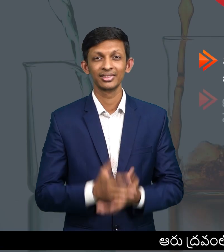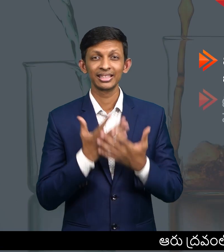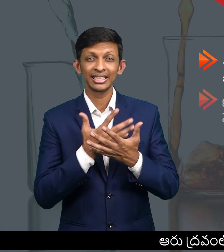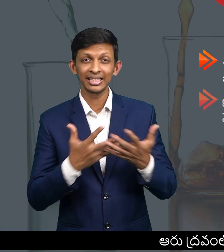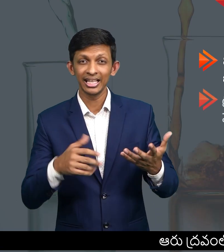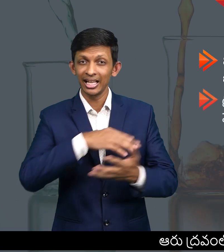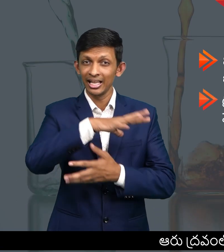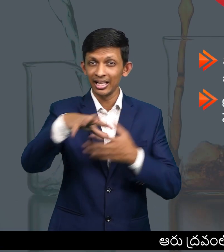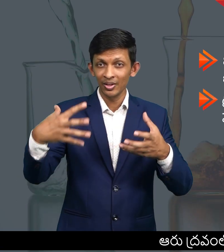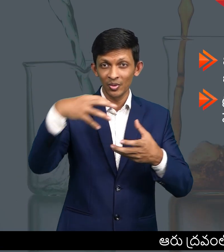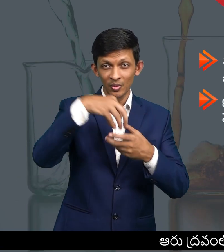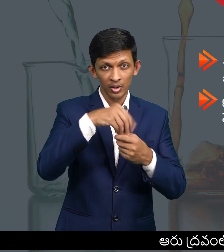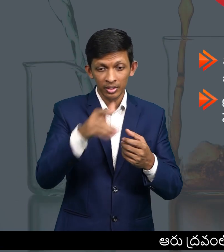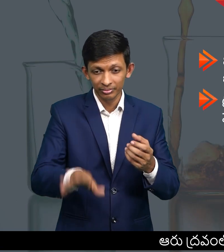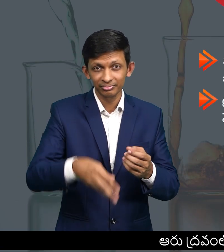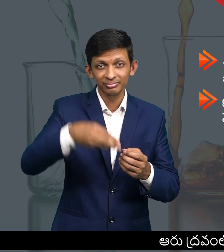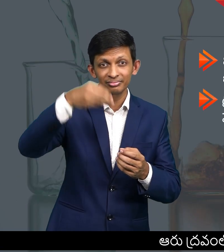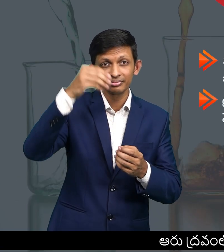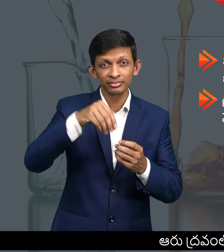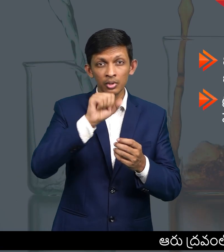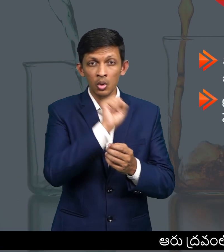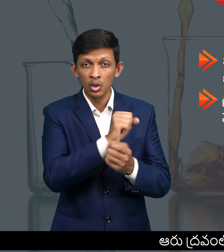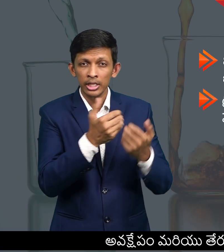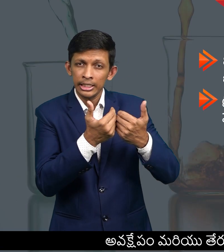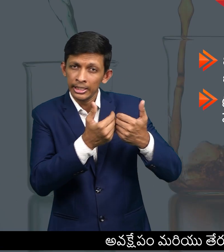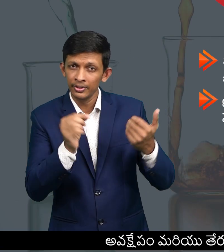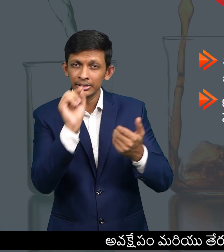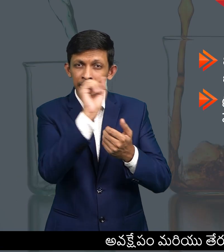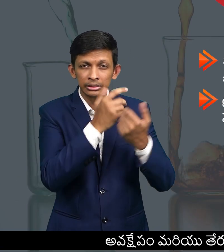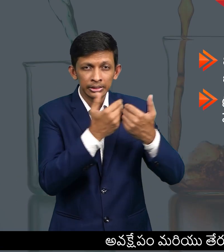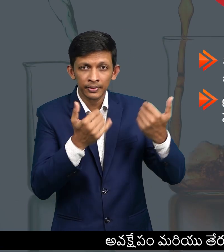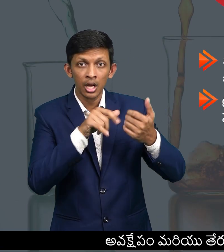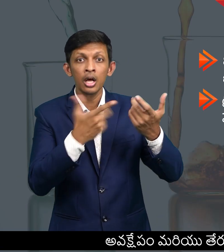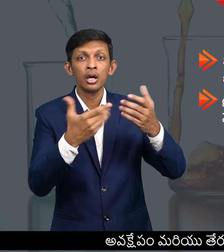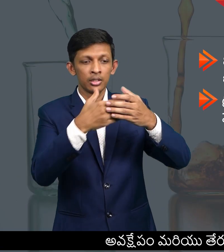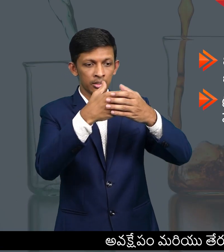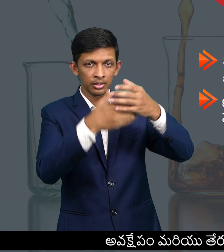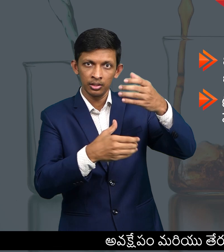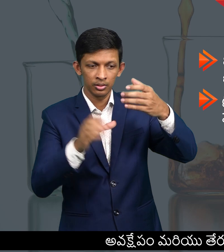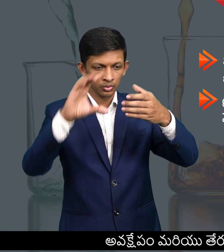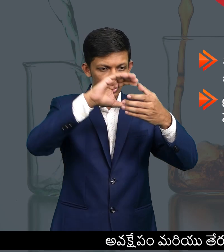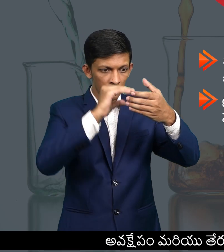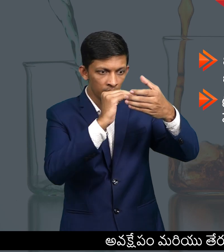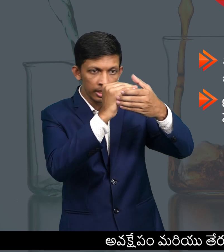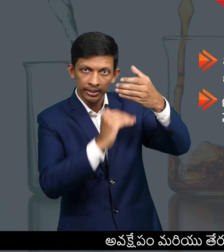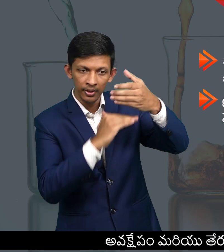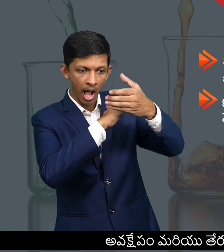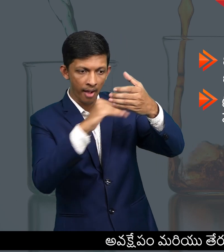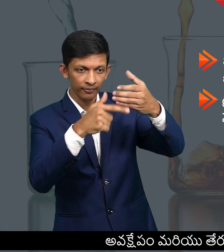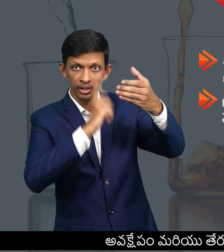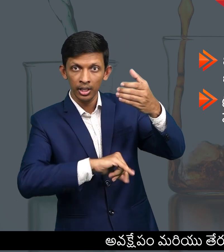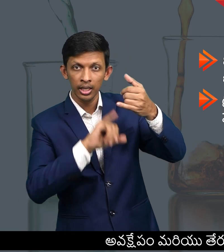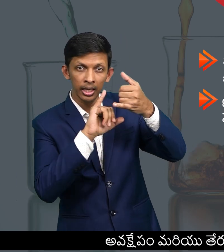6. ద్రవంలో కరగని పదార్థాన్ని అవక్షేపం మరియు తేర్చుట ద్వారా వేరు చేయవచ్చు.